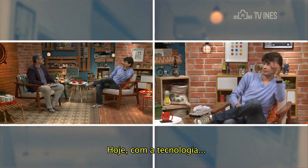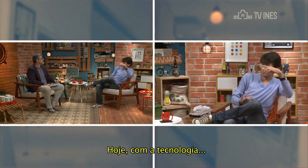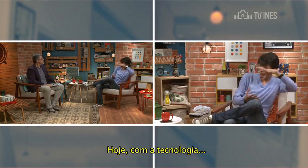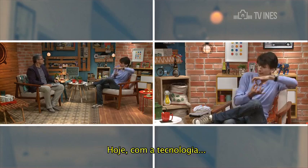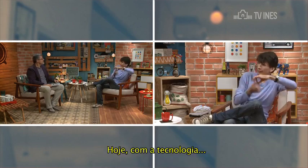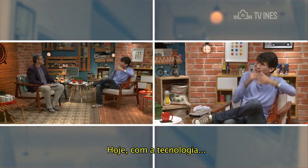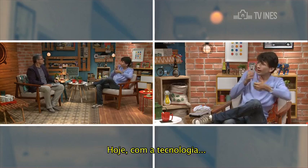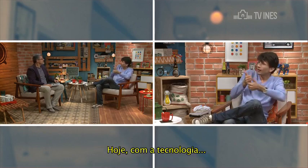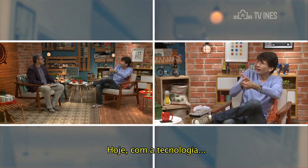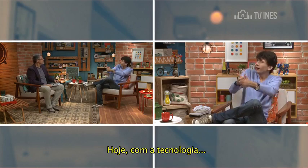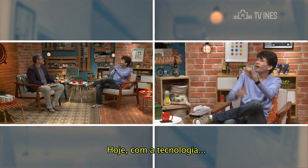tecnologia